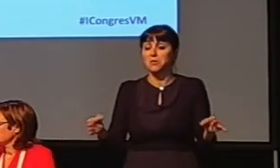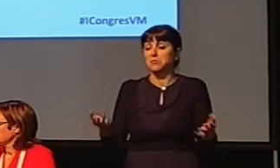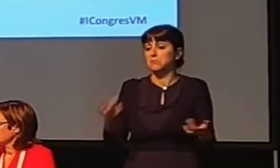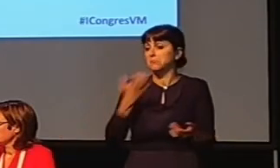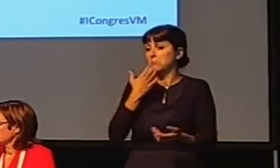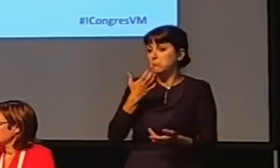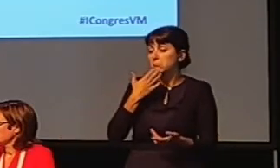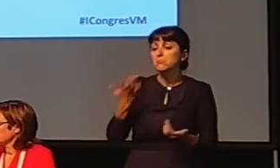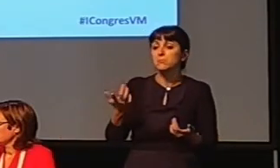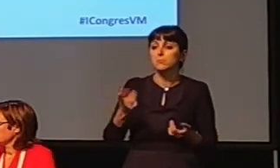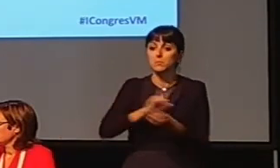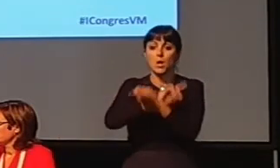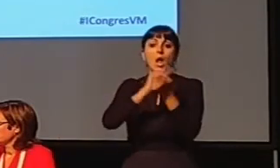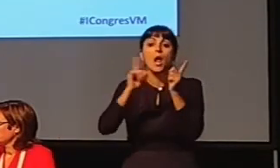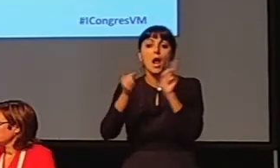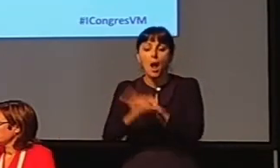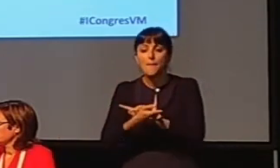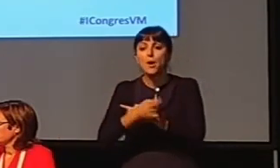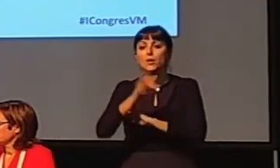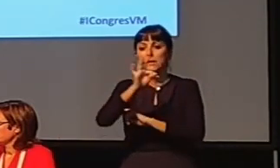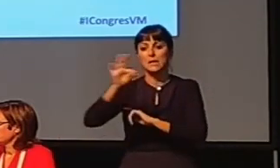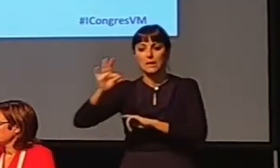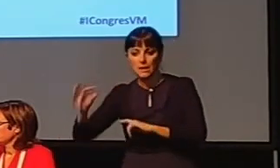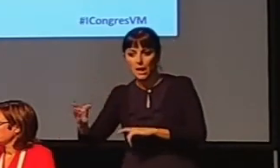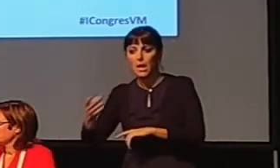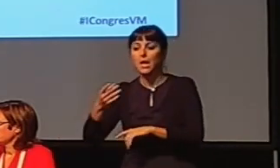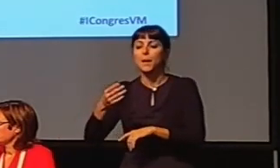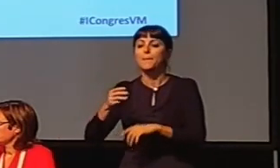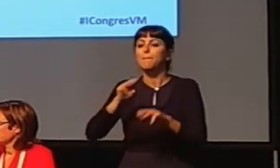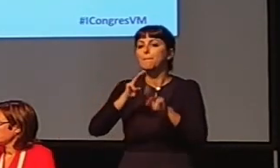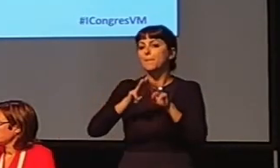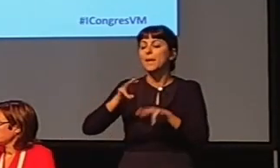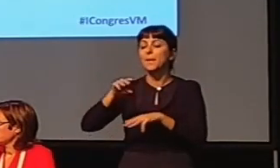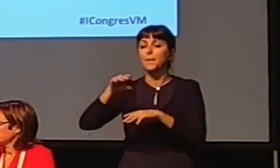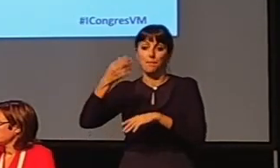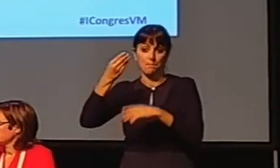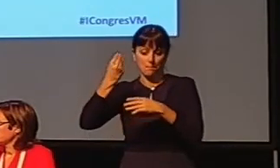has de canviar molts dels PTTs del departament, o sigui, de Mossos,